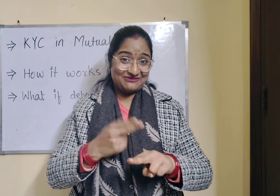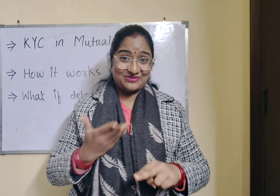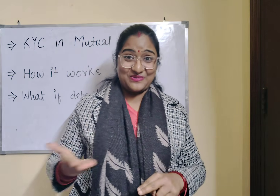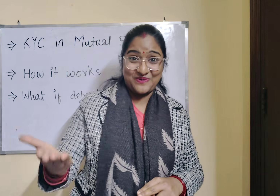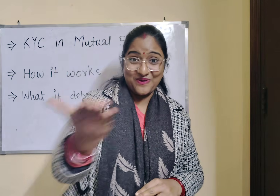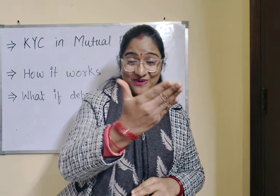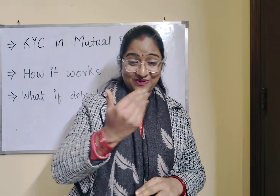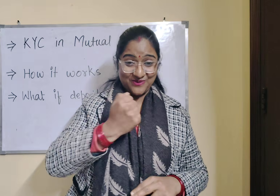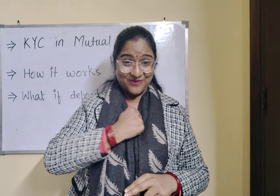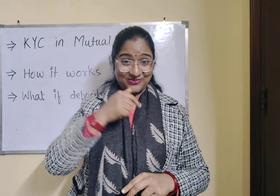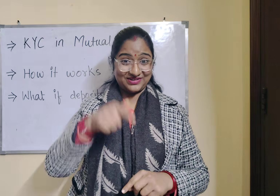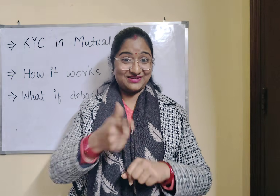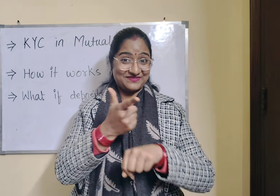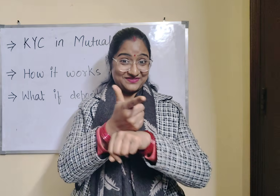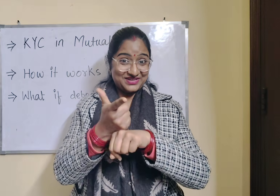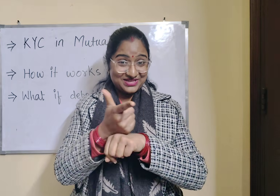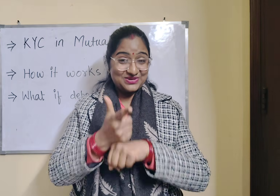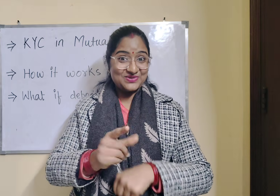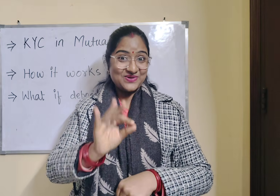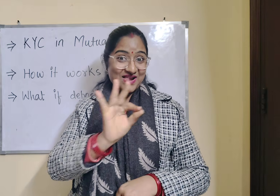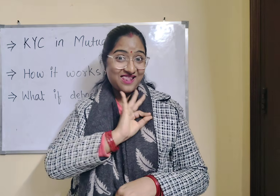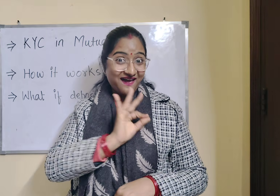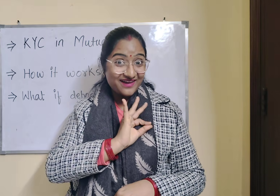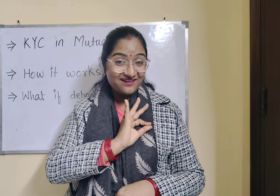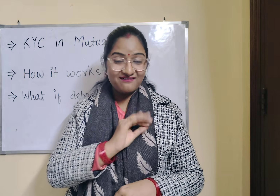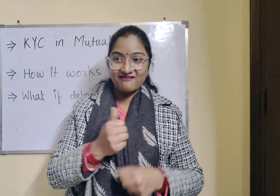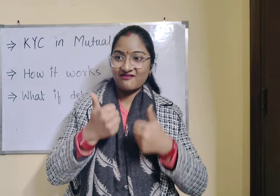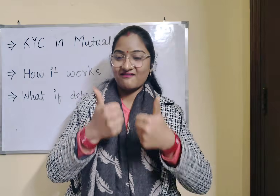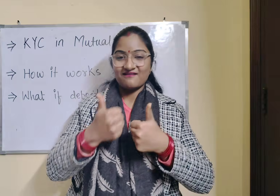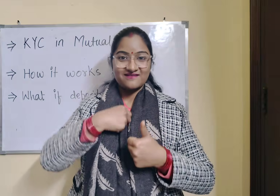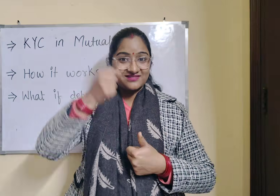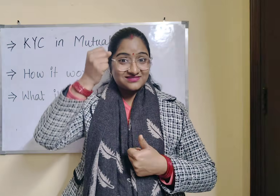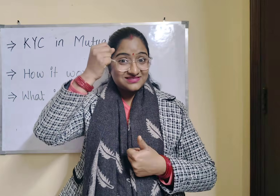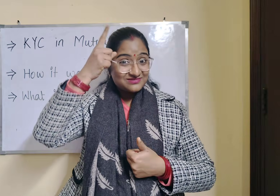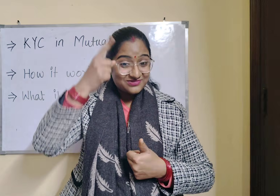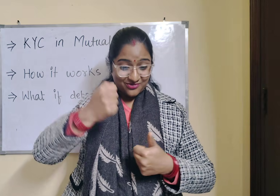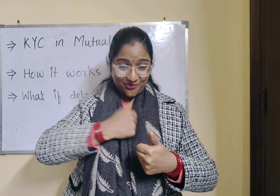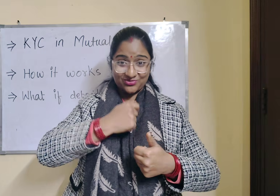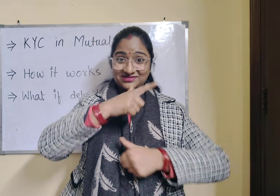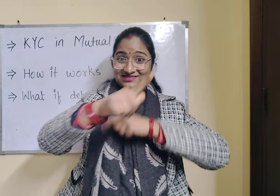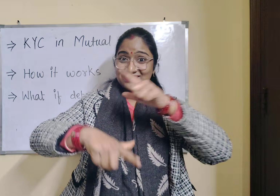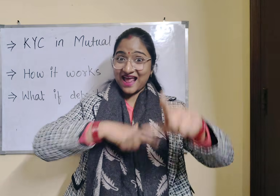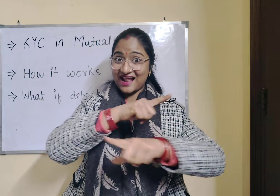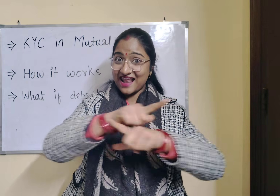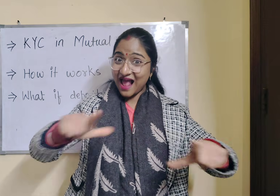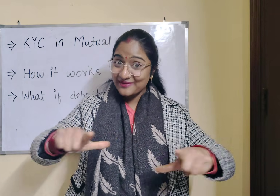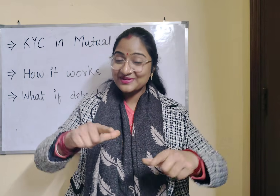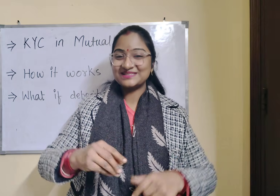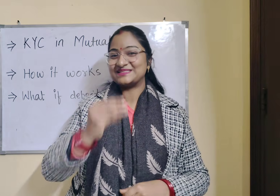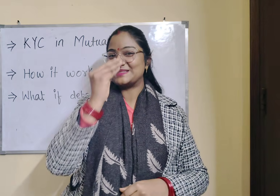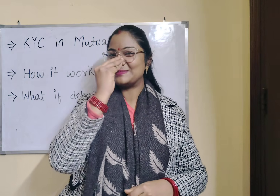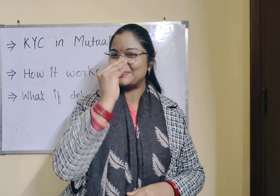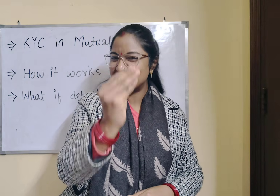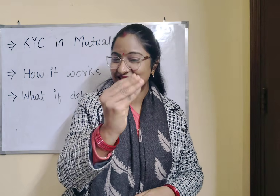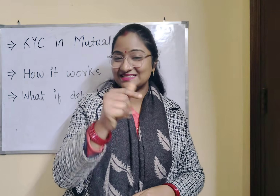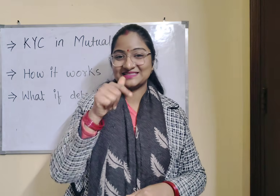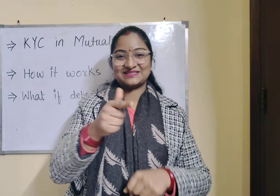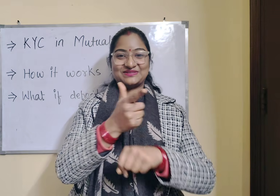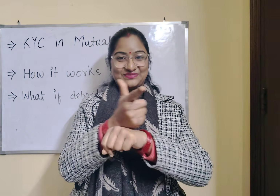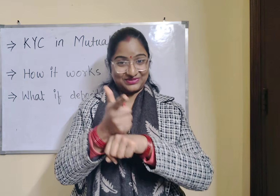और आप लोगों को अगर मेरी ये वीडियो पसंद आई तो प्लीज़ मेरी साइन लैंग्वेज अगर आपको अच्छी